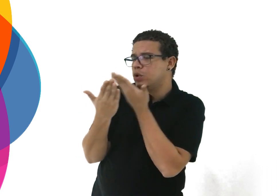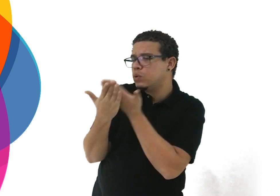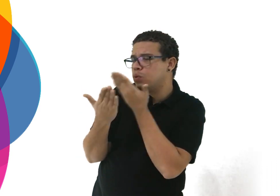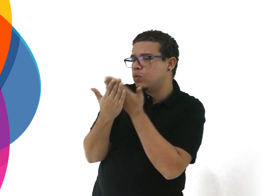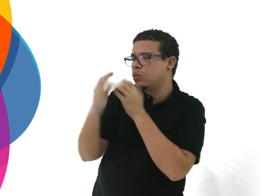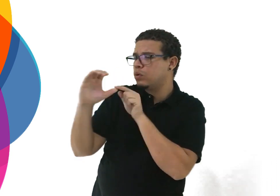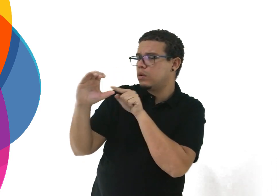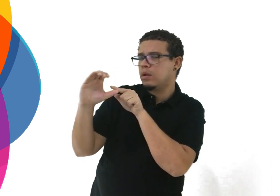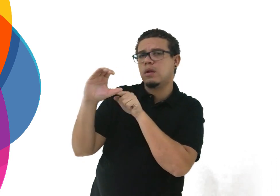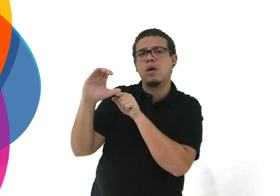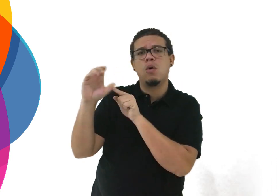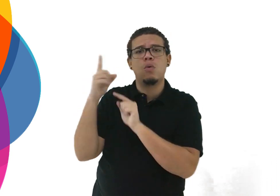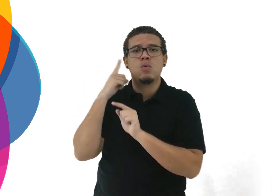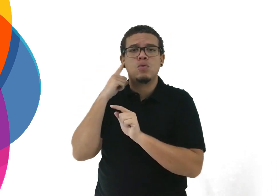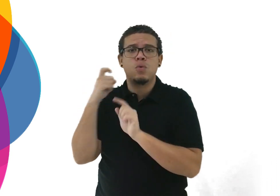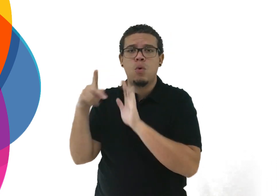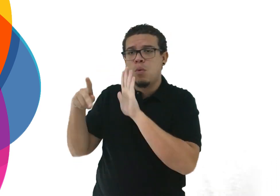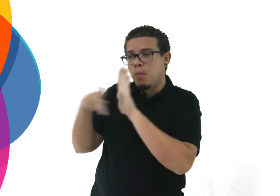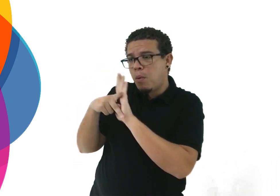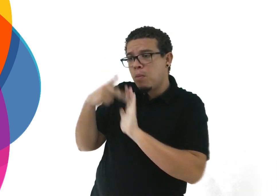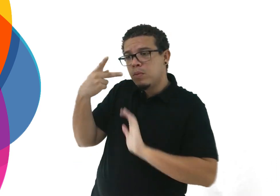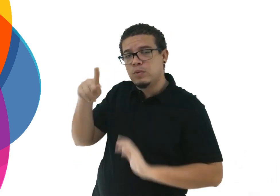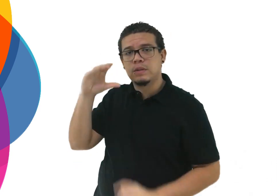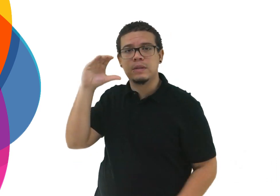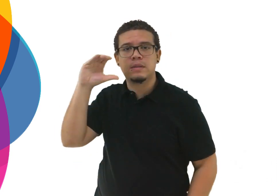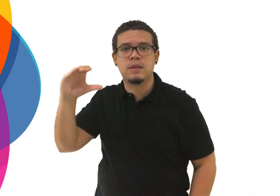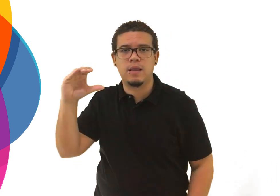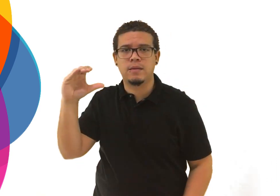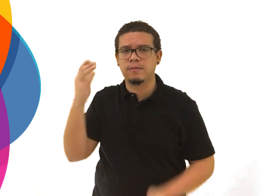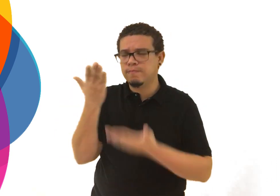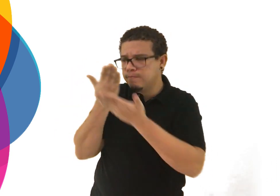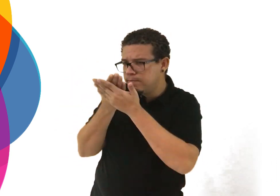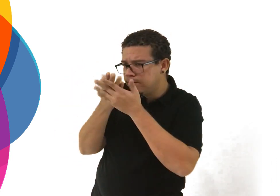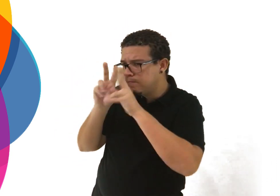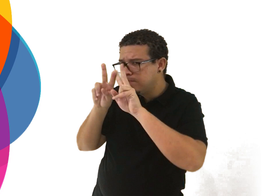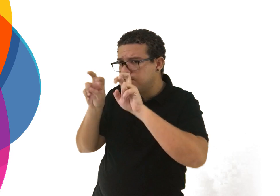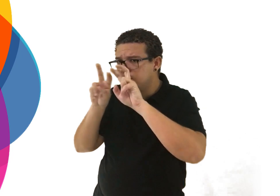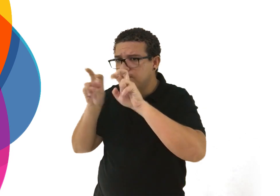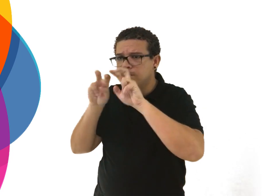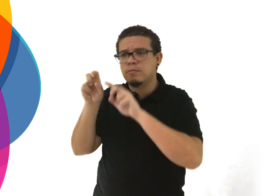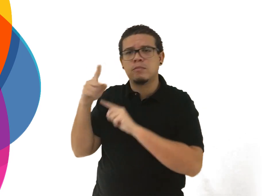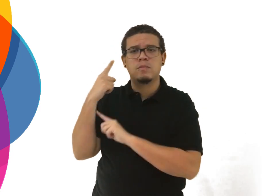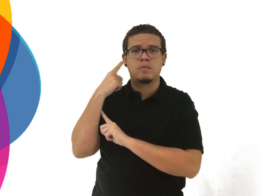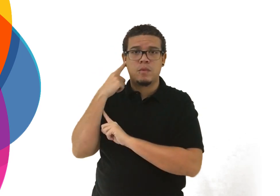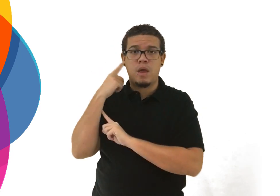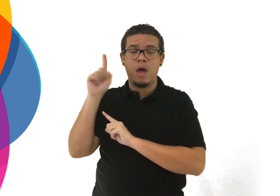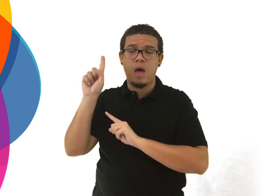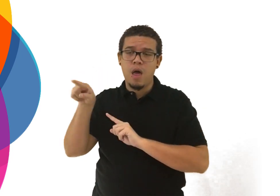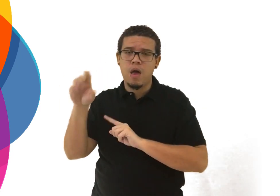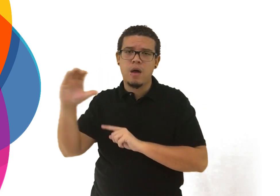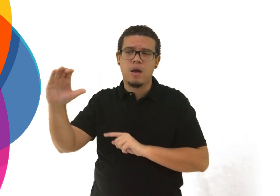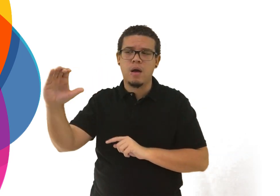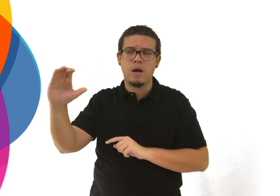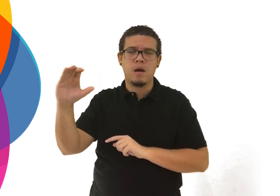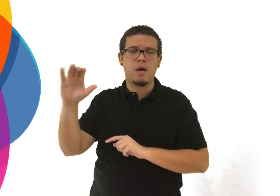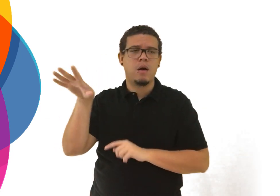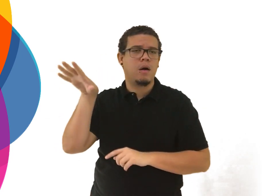retiro dela somente a letra C. Então, a fonética vai estudar somente o som produzido pela